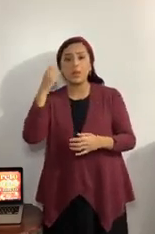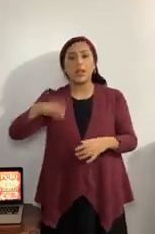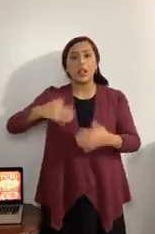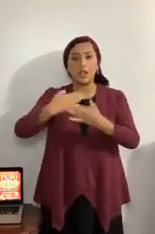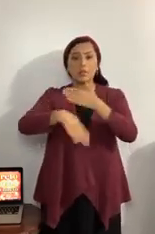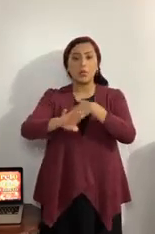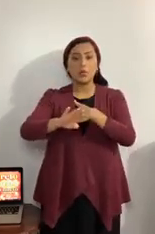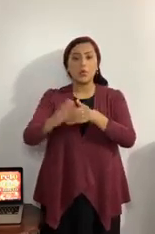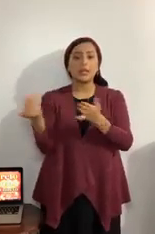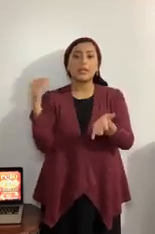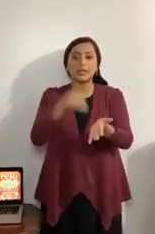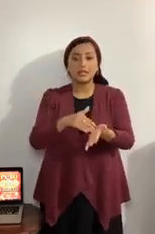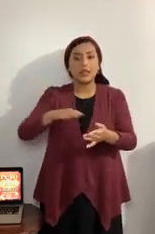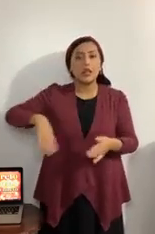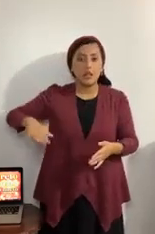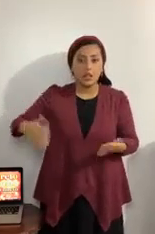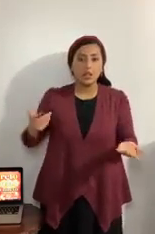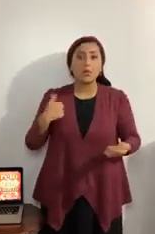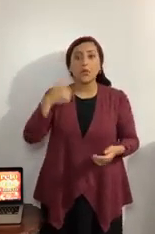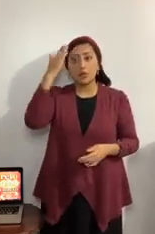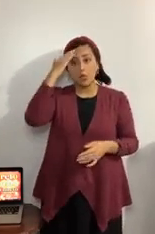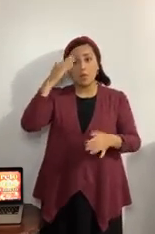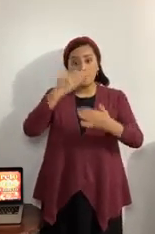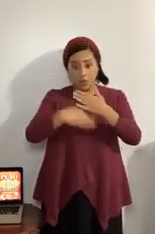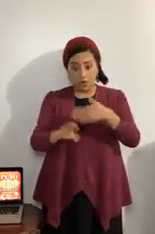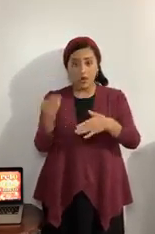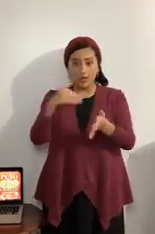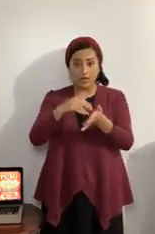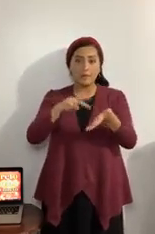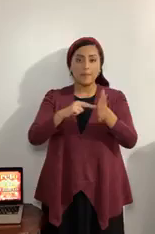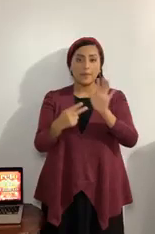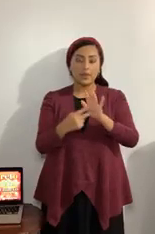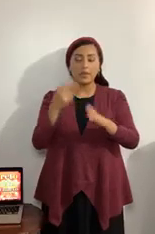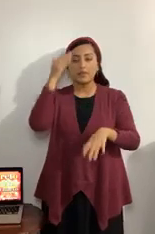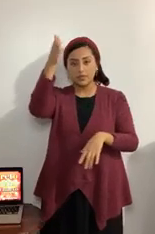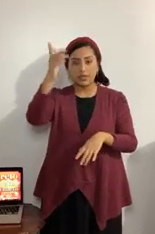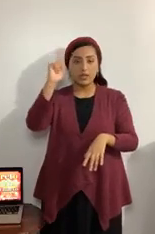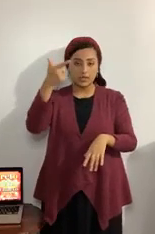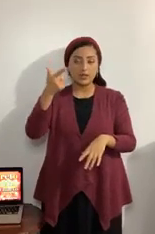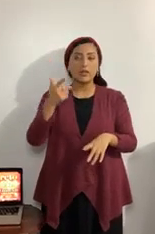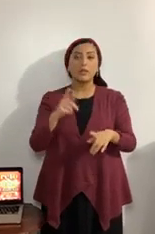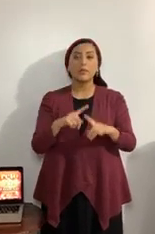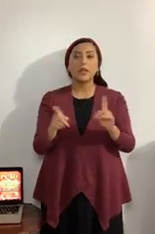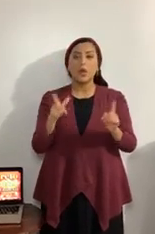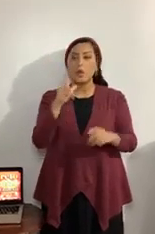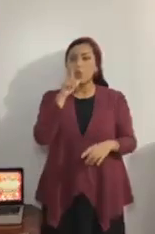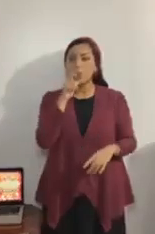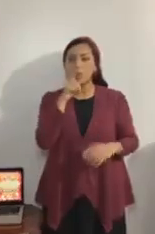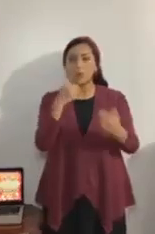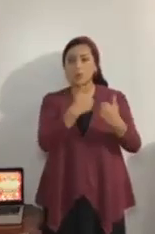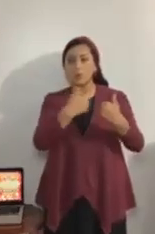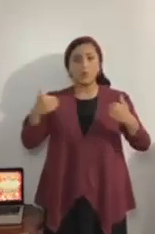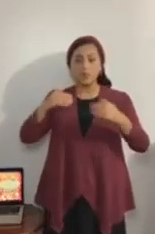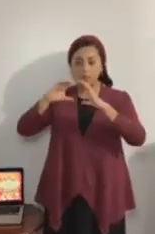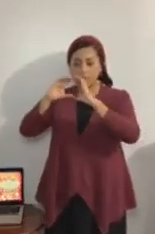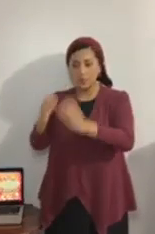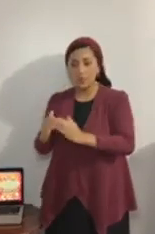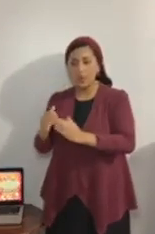de nuevo, por así decirlo. Que ya sabemos que nacer de nuevo es cuando venga la resurrección. Entonces, ¿quién es el remanente? Los que no mezclamos